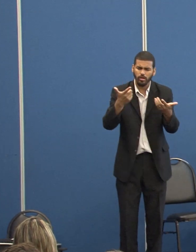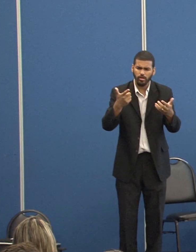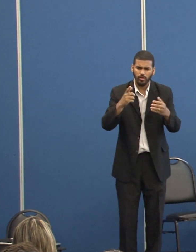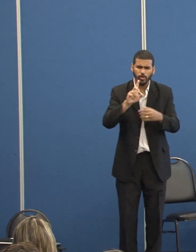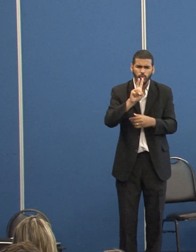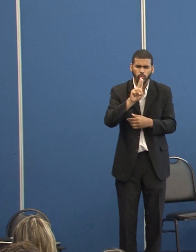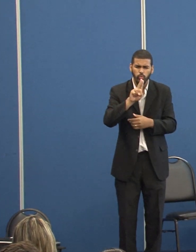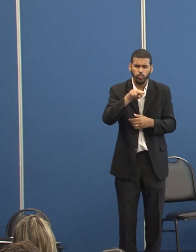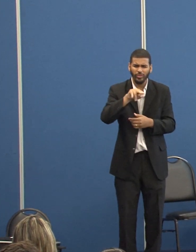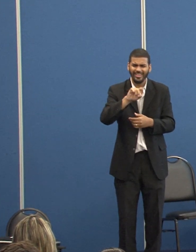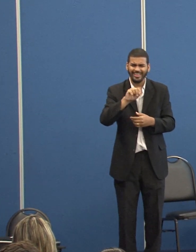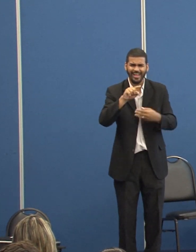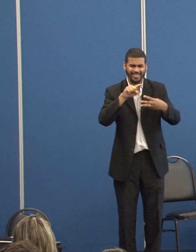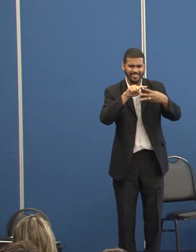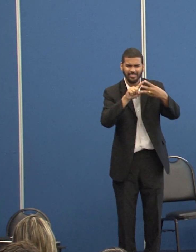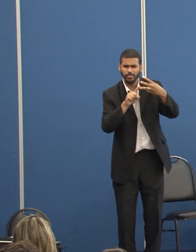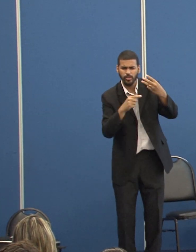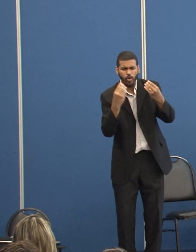Você construir